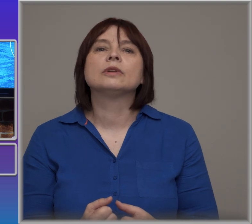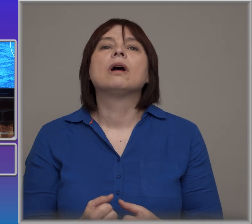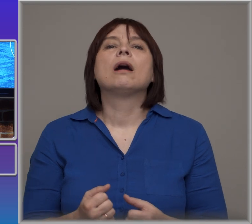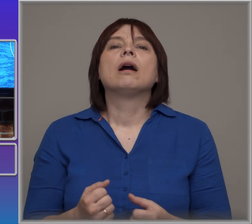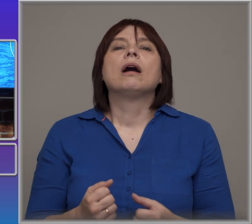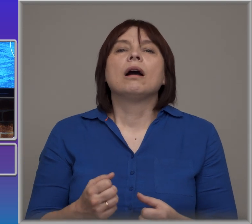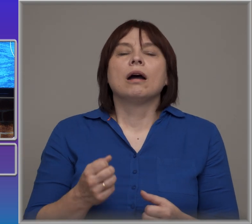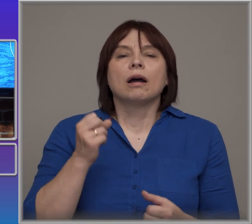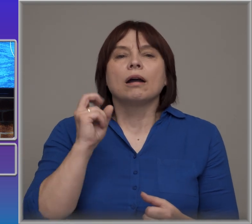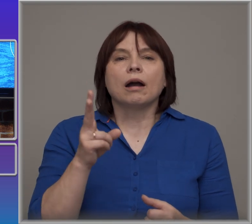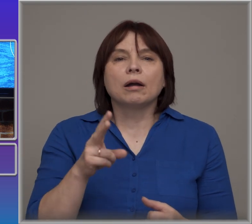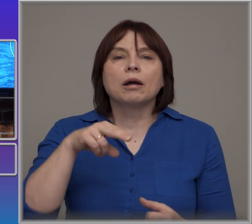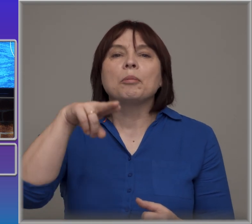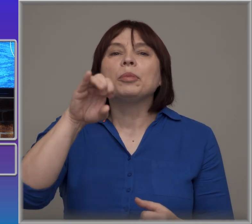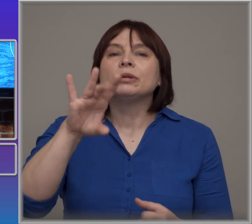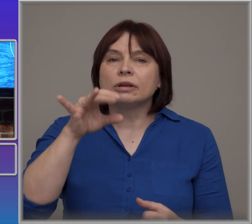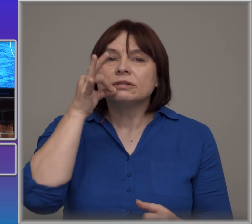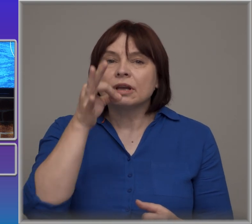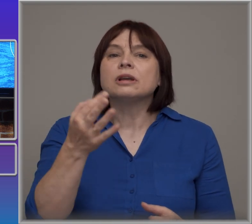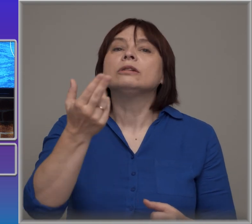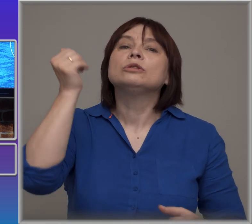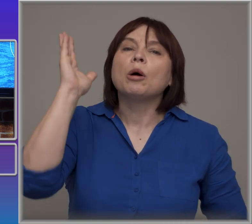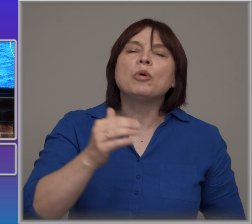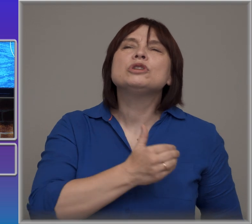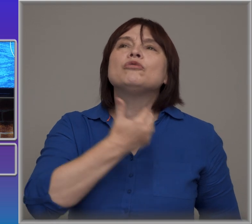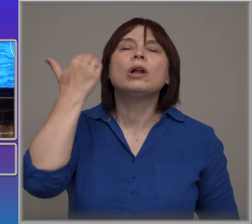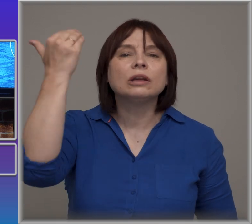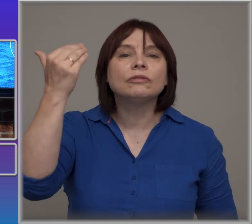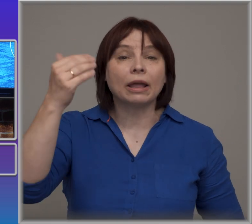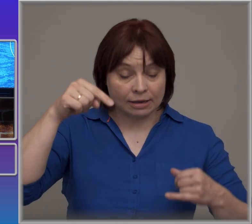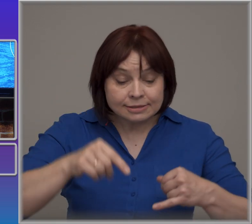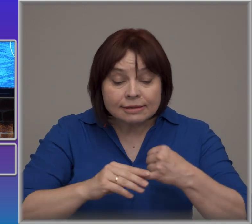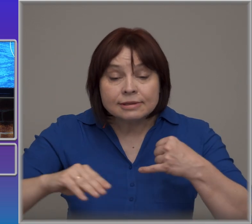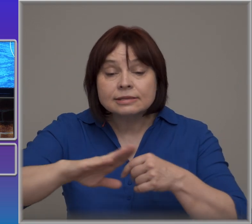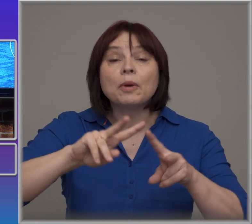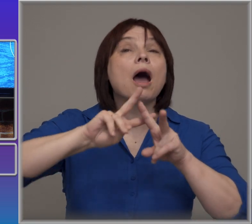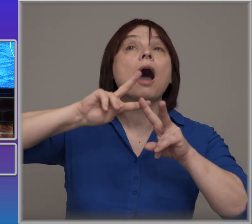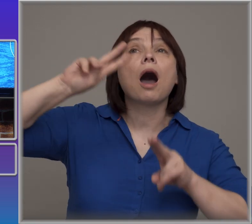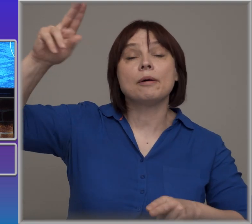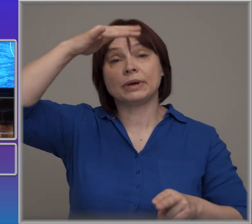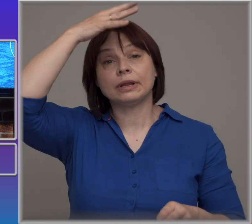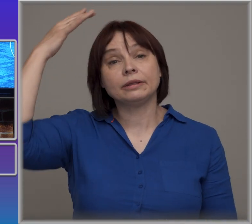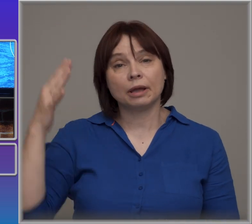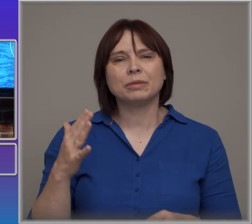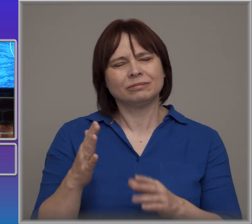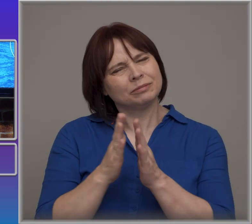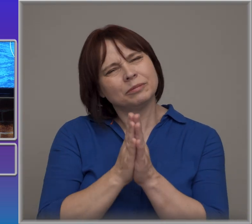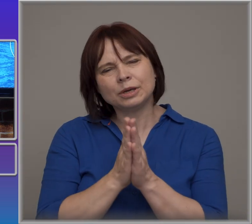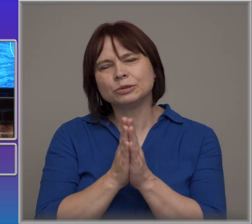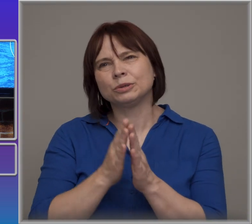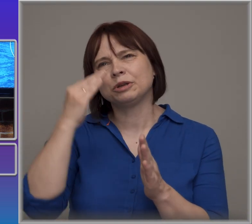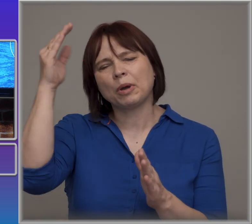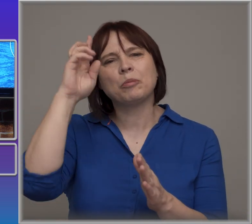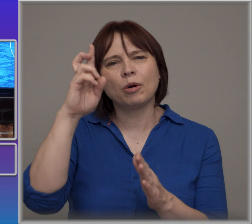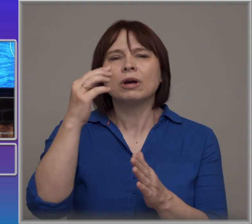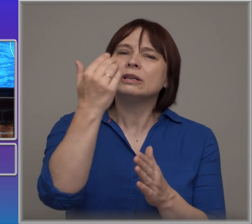собрание, когда пастор Петр сказал, да будет воля Твоя и на земле, как на небе, Господь. Я прошу Тебя сегодня за каждого моего брата и